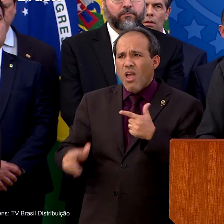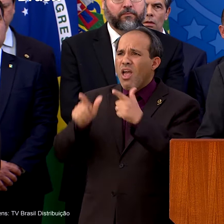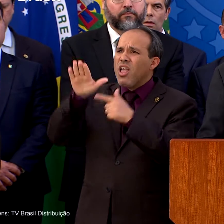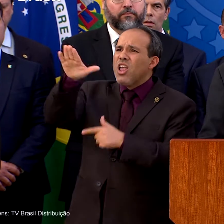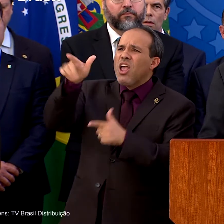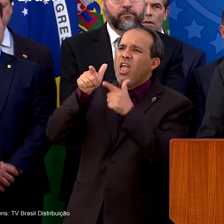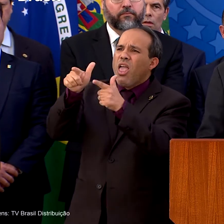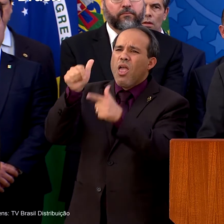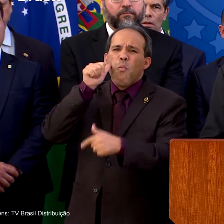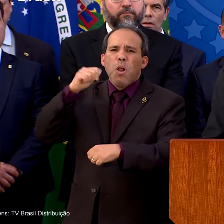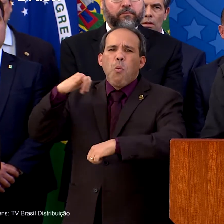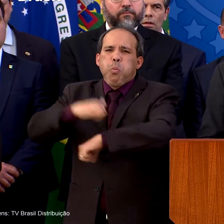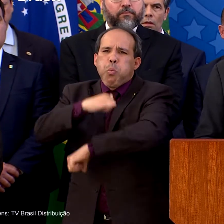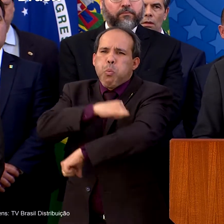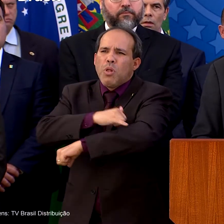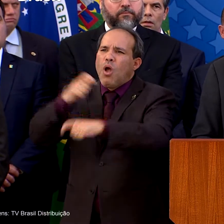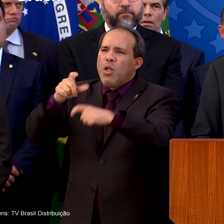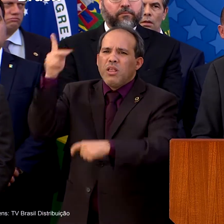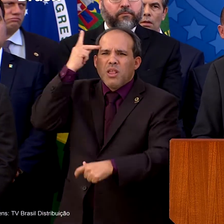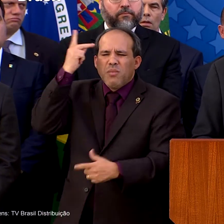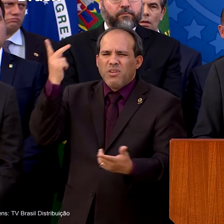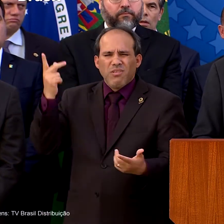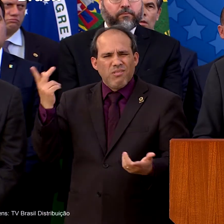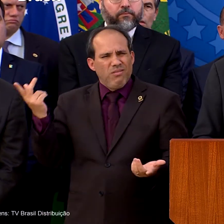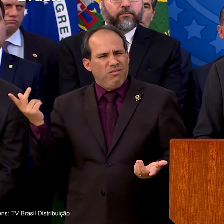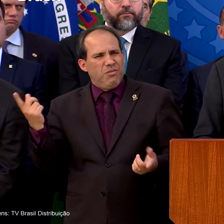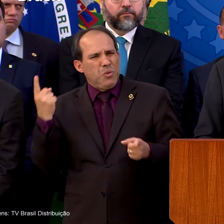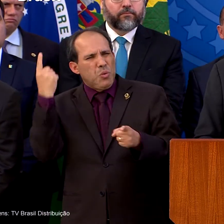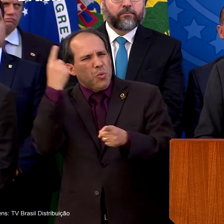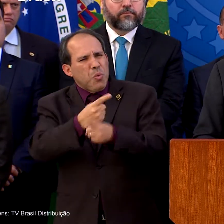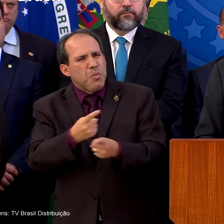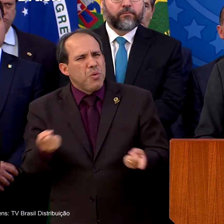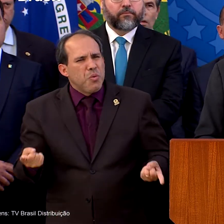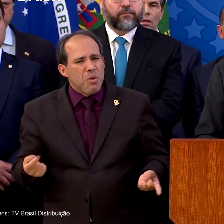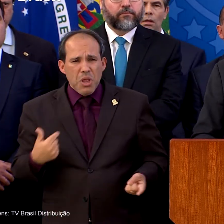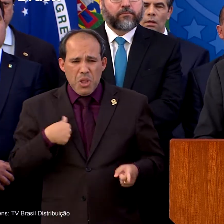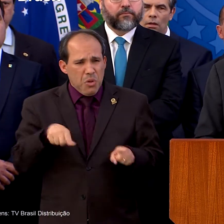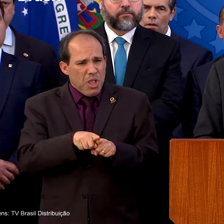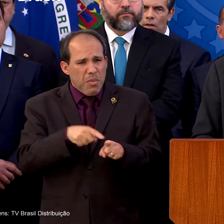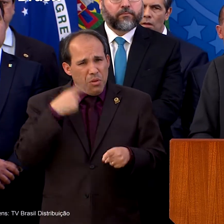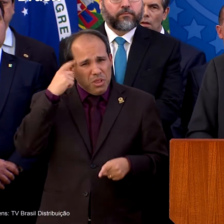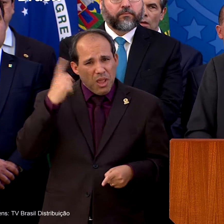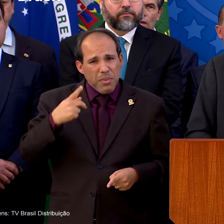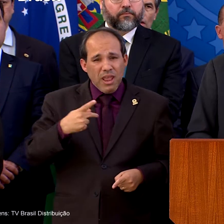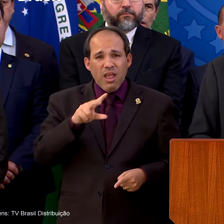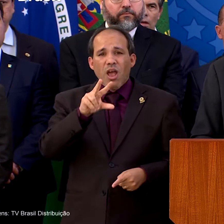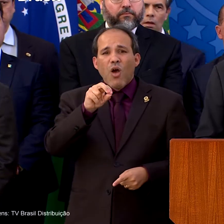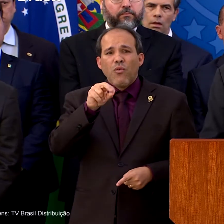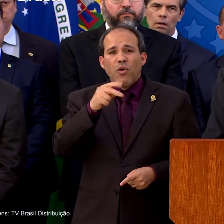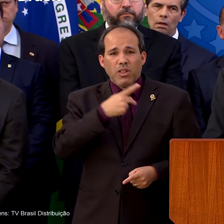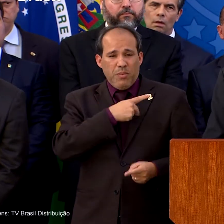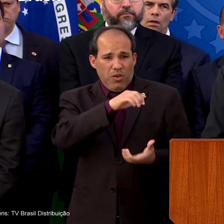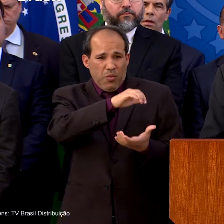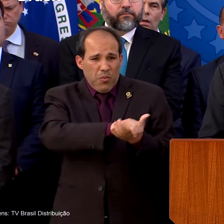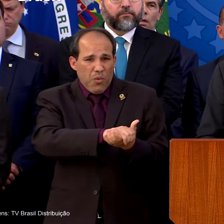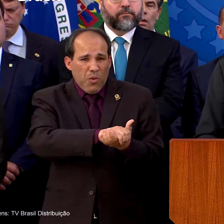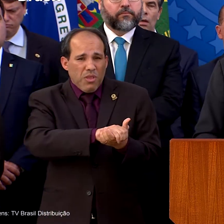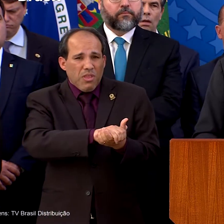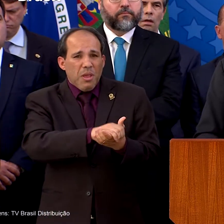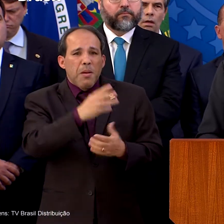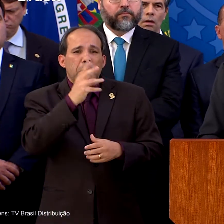e descobriram eu nem sabia o que a avó da minha esposa já foi presa por três anos